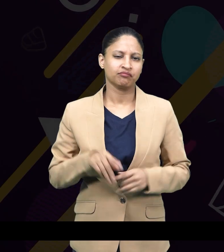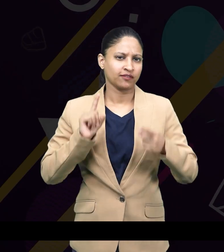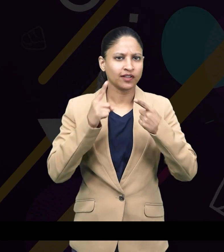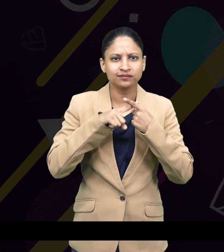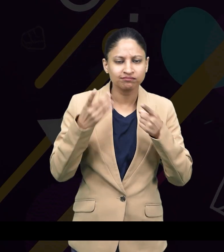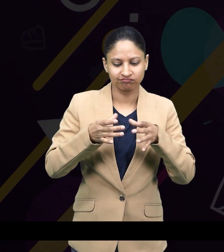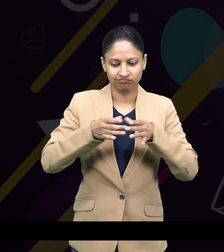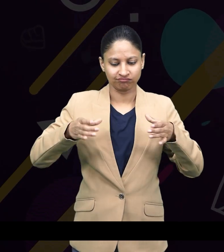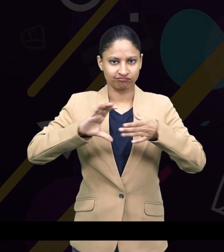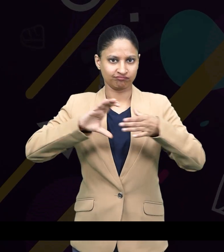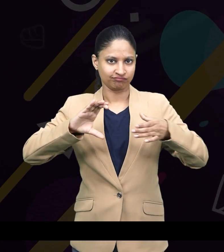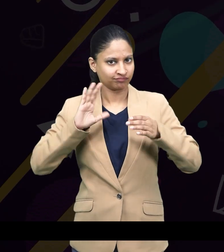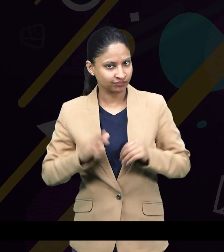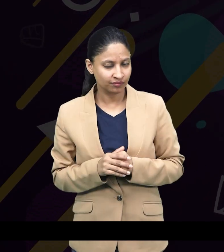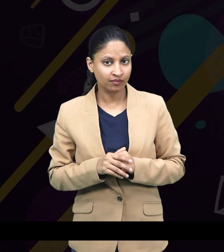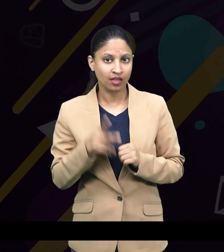एक घन।